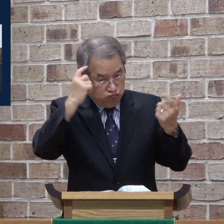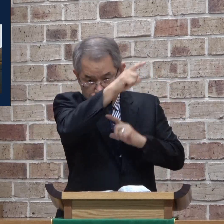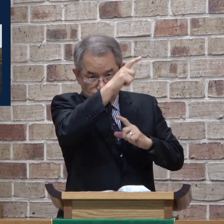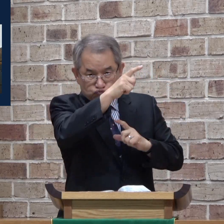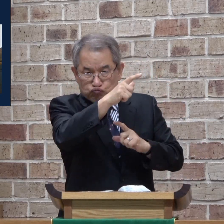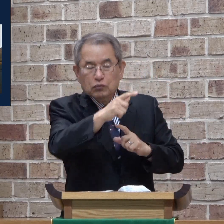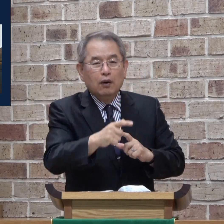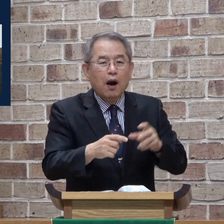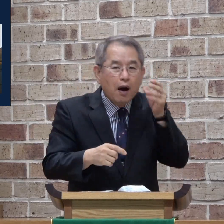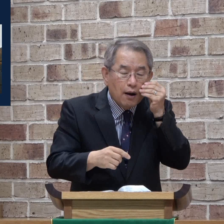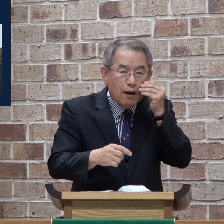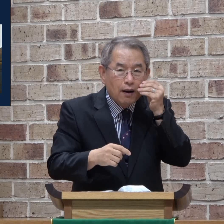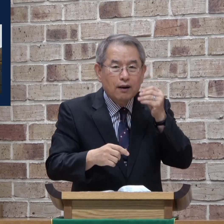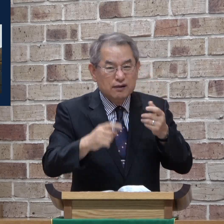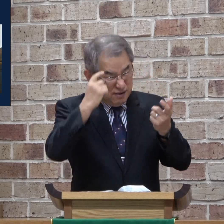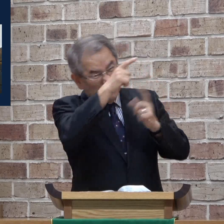주 지역이 다 그런 건 아닙니다만